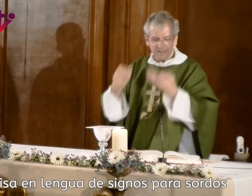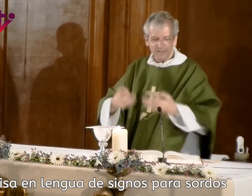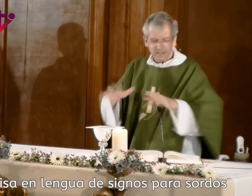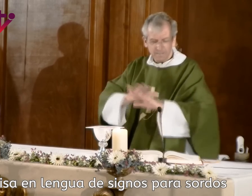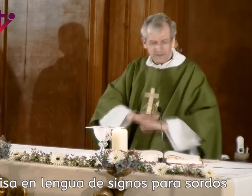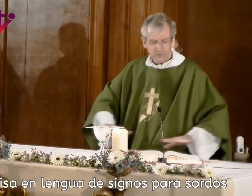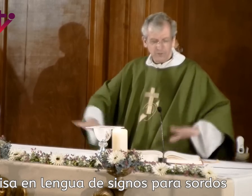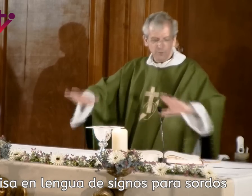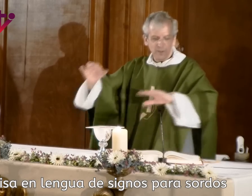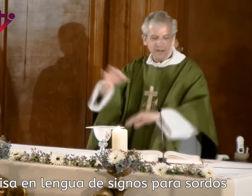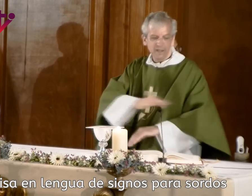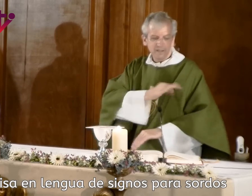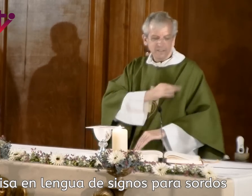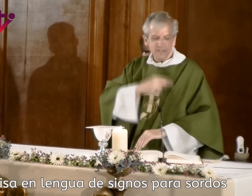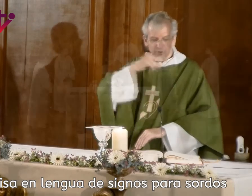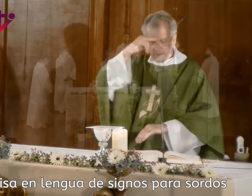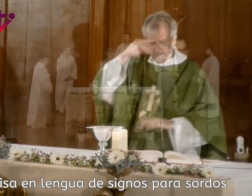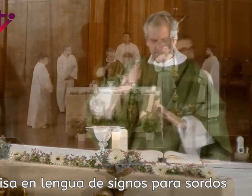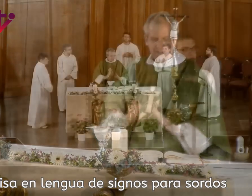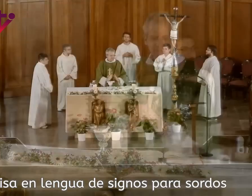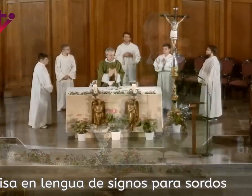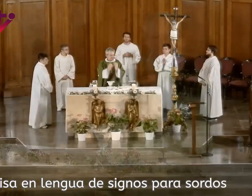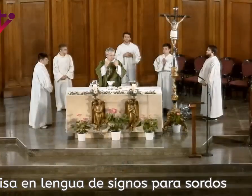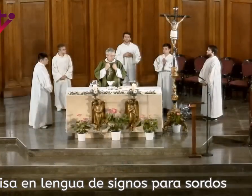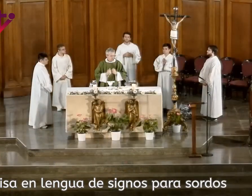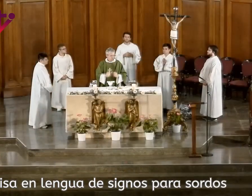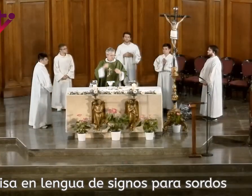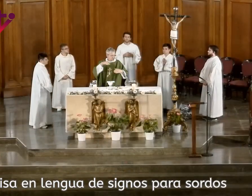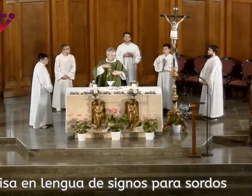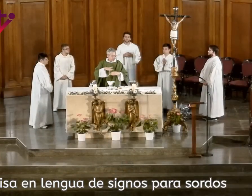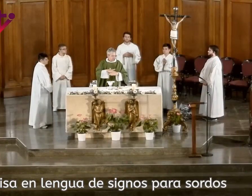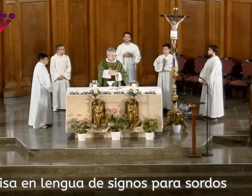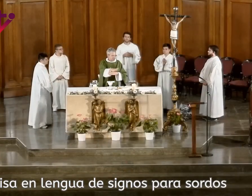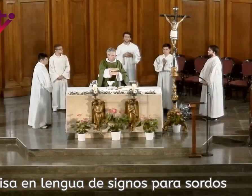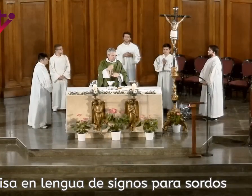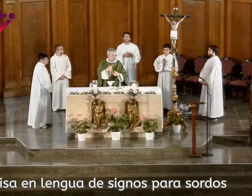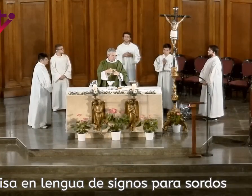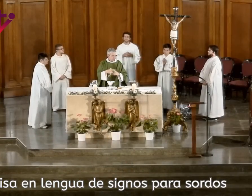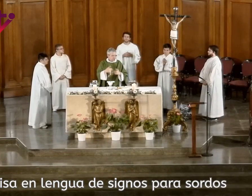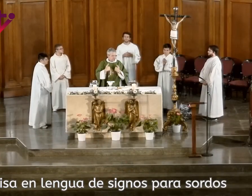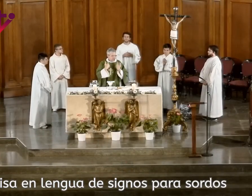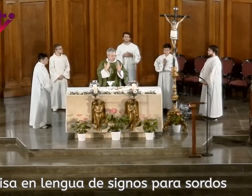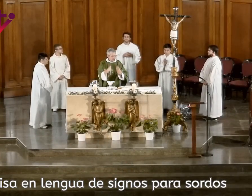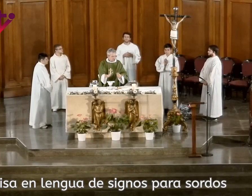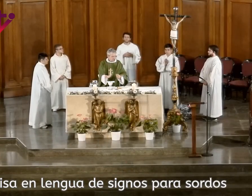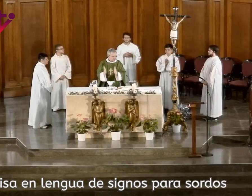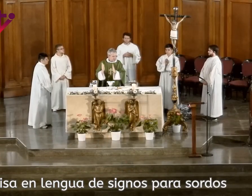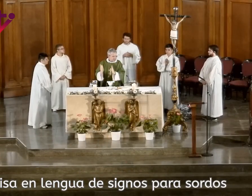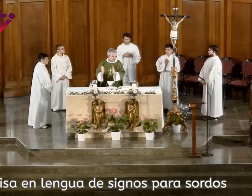gracias siempre y en todo lugar, Señor, Padre Santo, Dios Todopoderoso y Eterno, porque nos concedes en